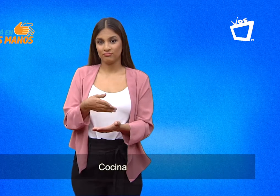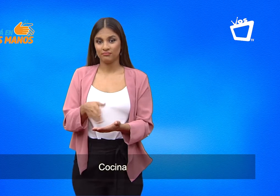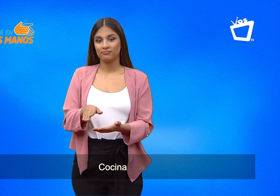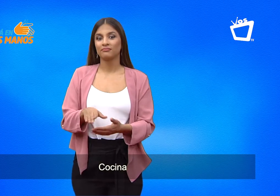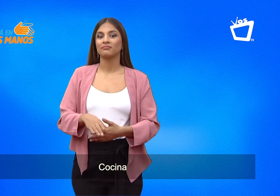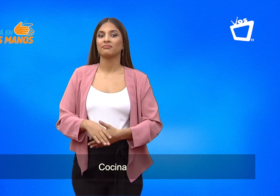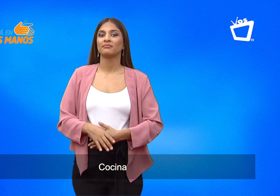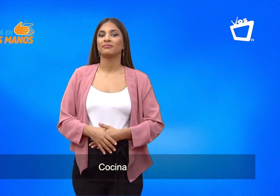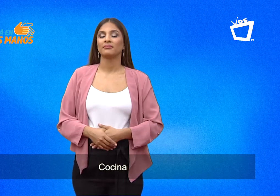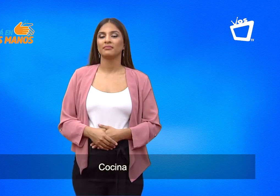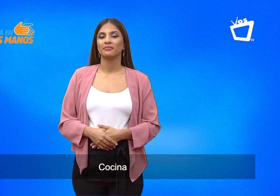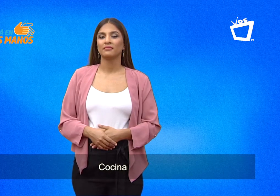Cocina.